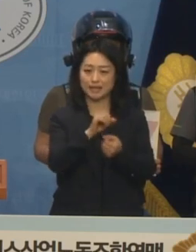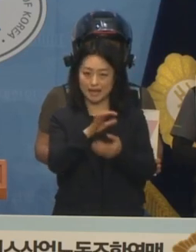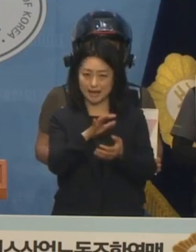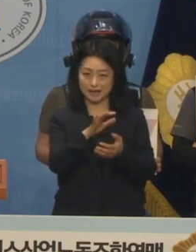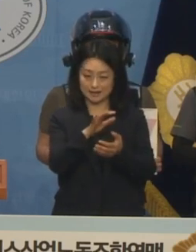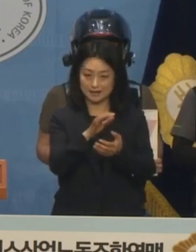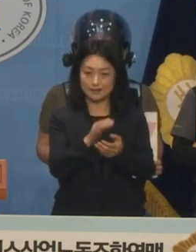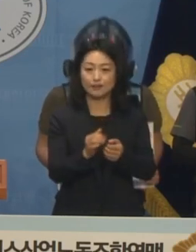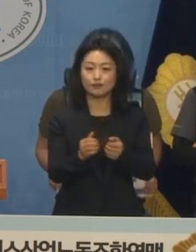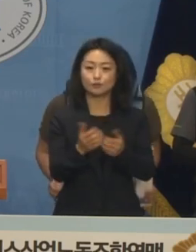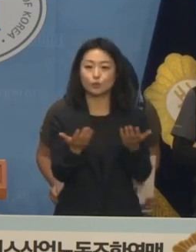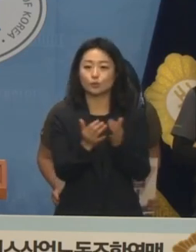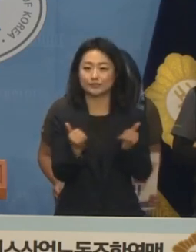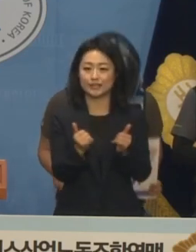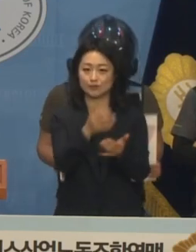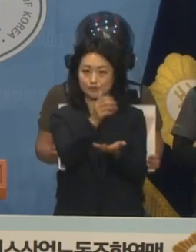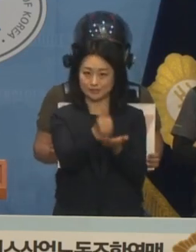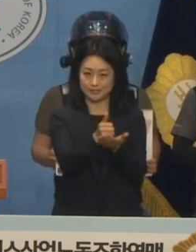위원장님 참석하셨습니다.